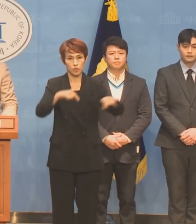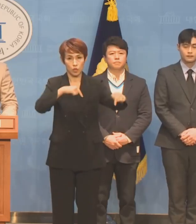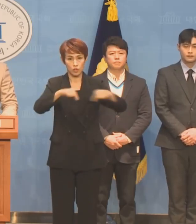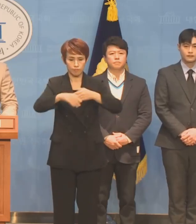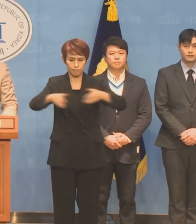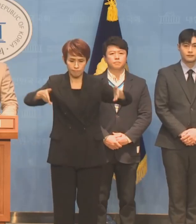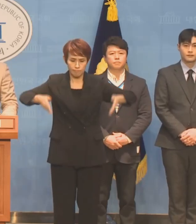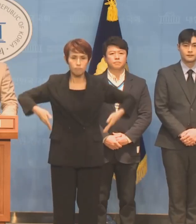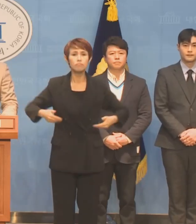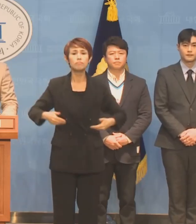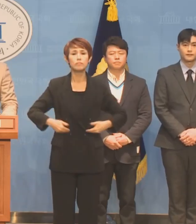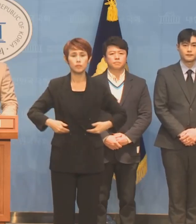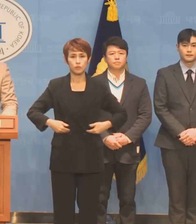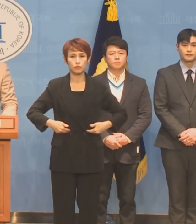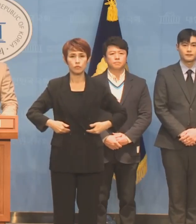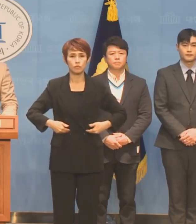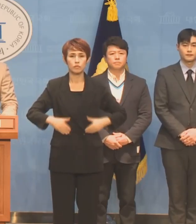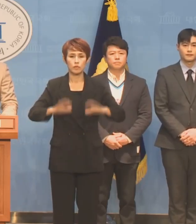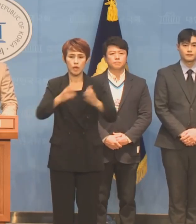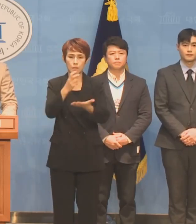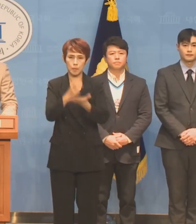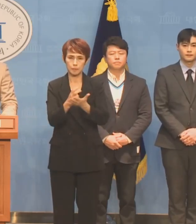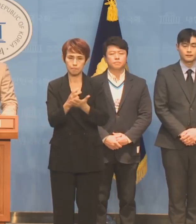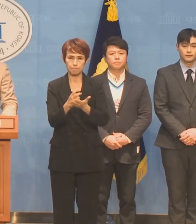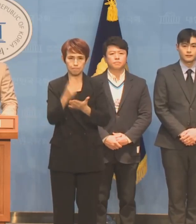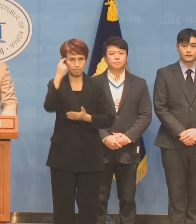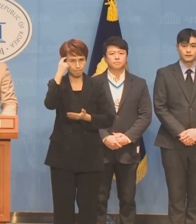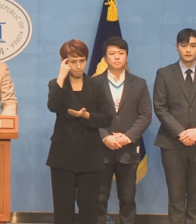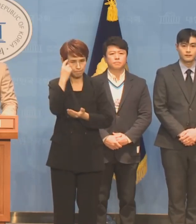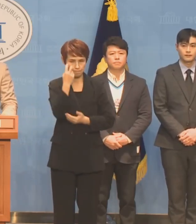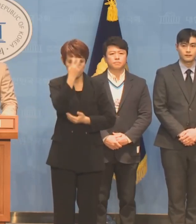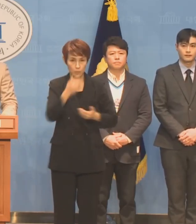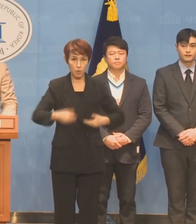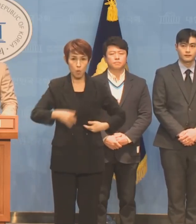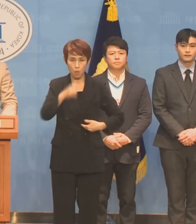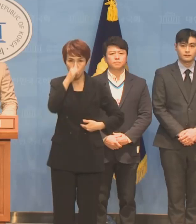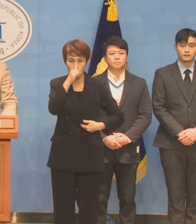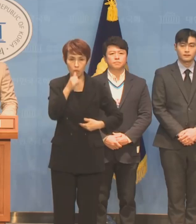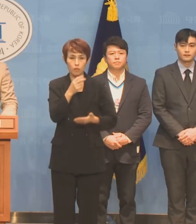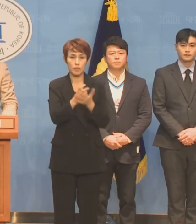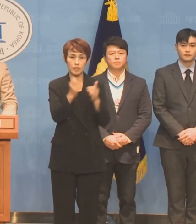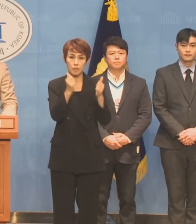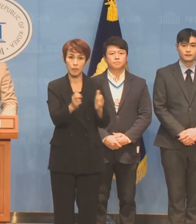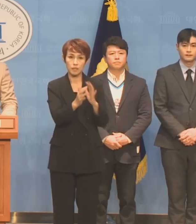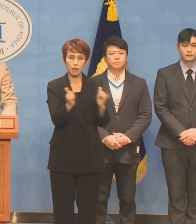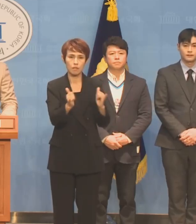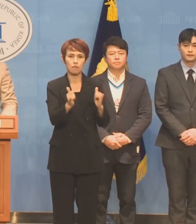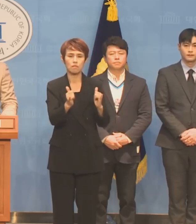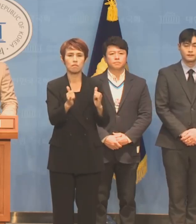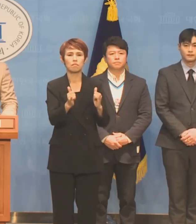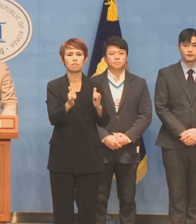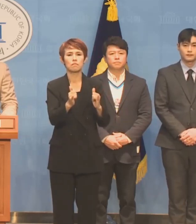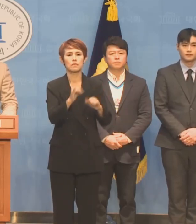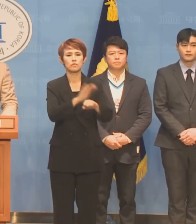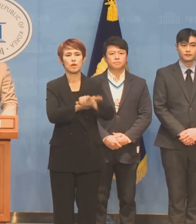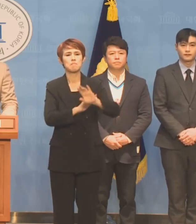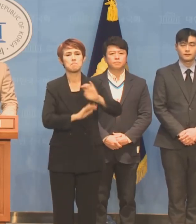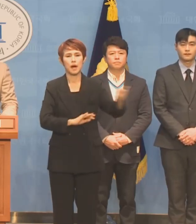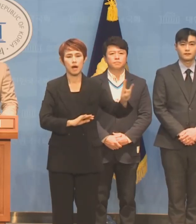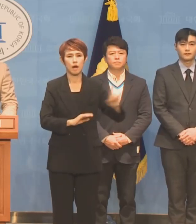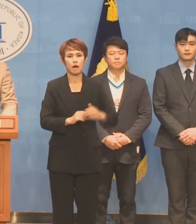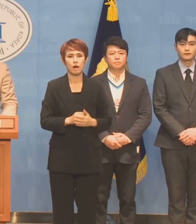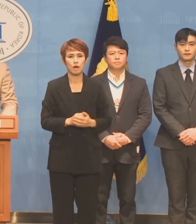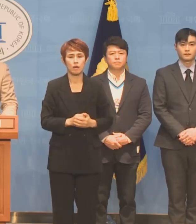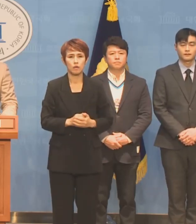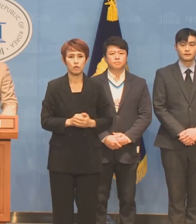중립을 지키고 헌법적 가치를 수호해야 하는 헌법재판관은 중도 좌파 혹은 중도 우파의